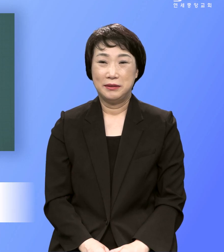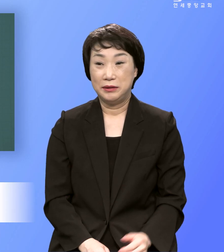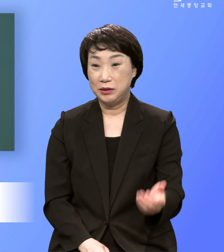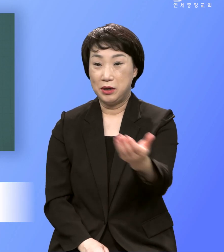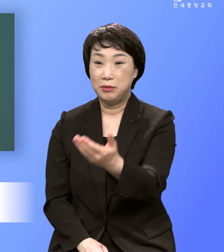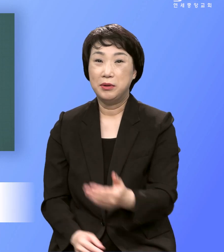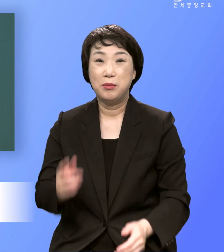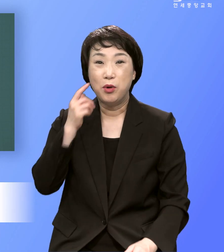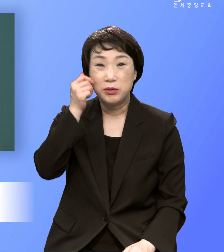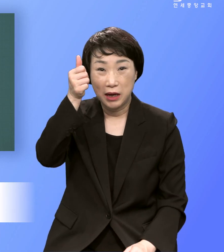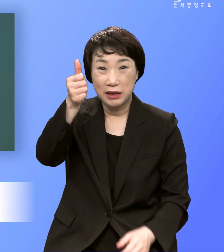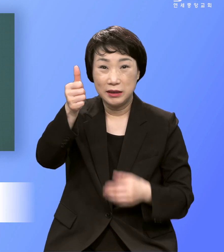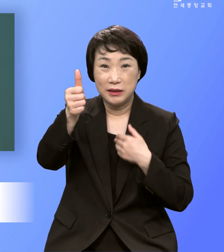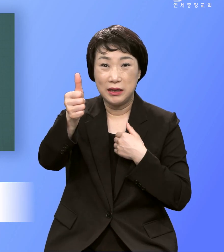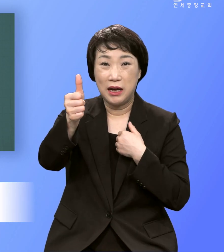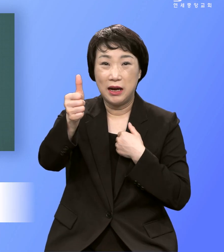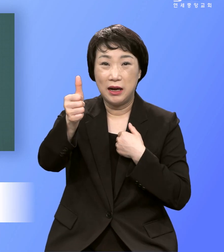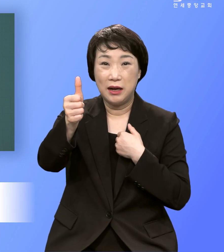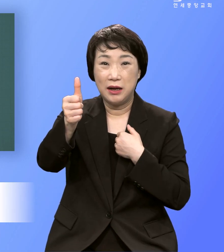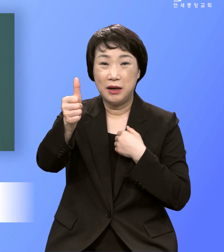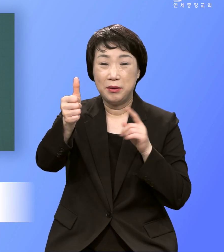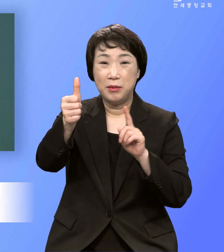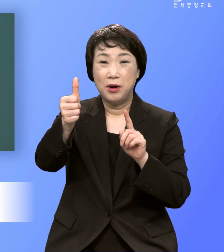여러분, 담임 목사인 나는